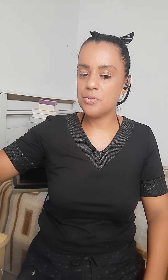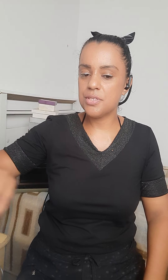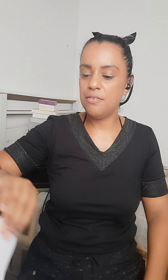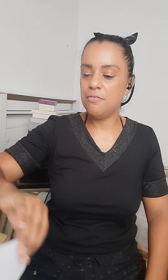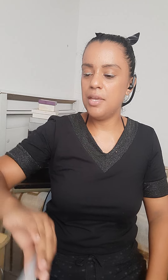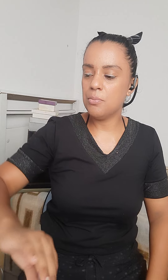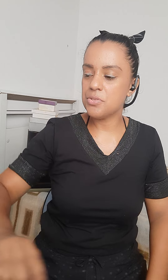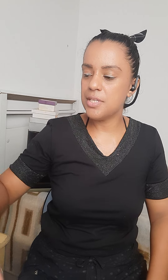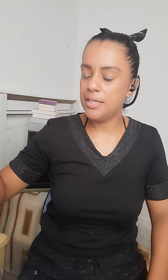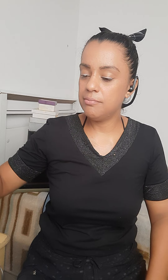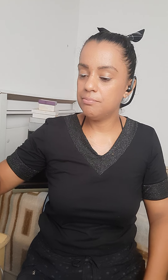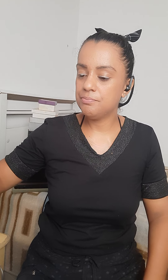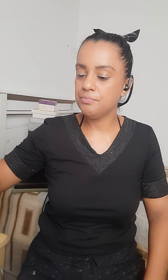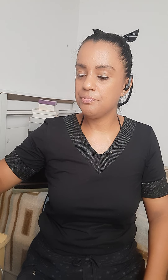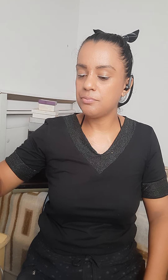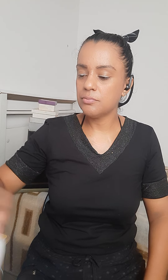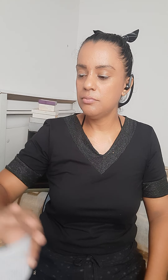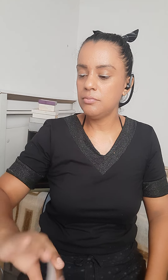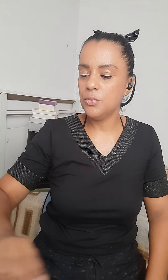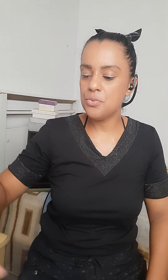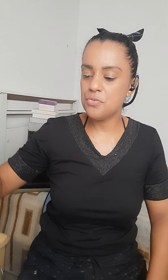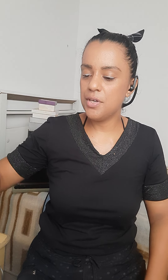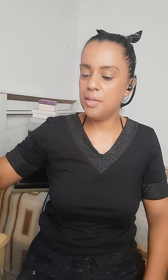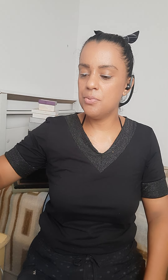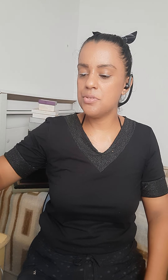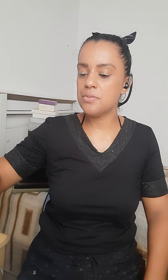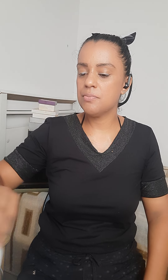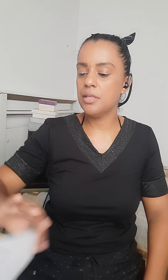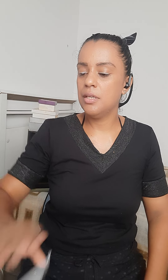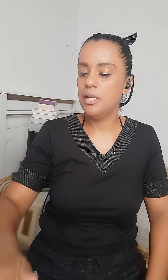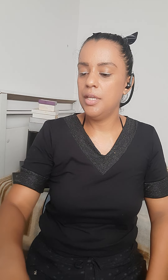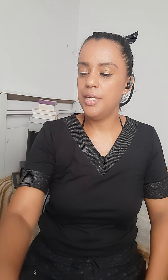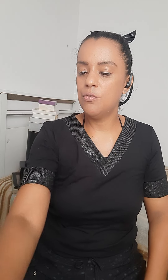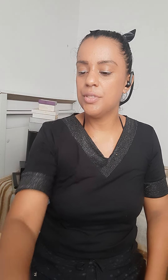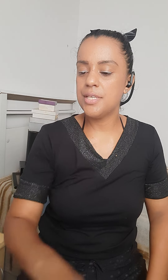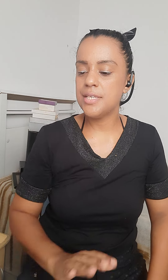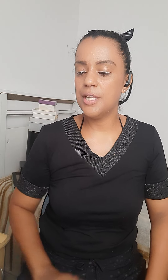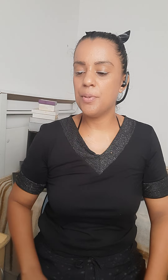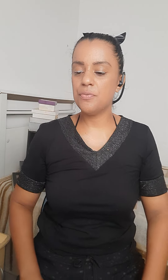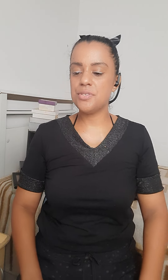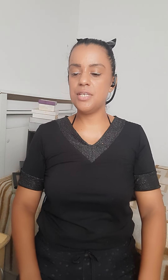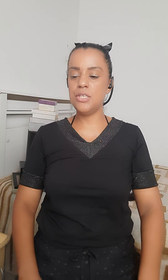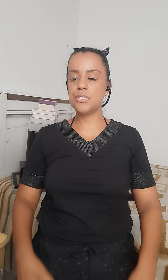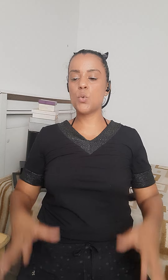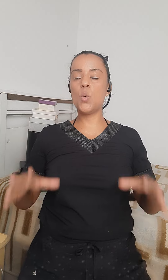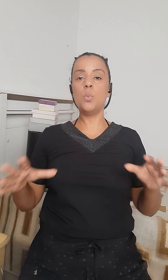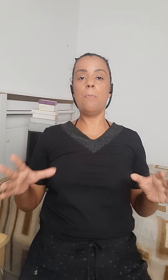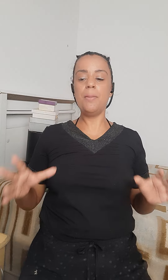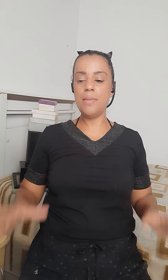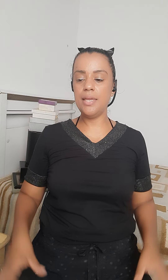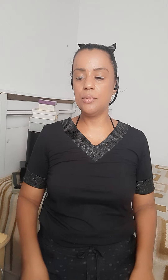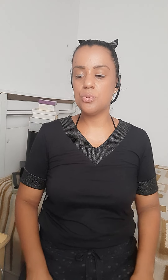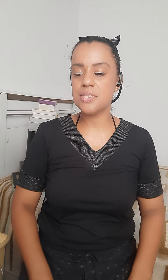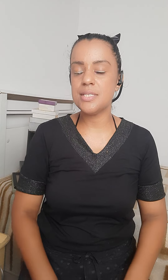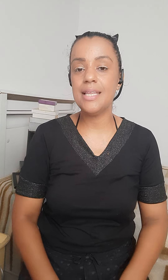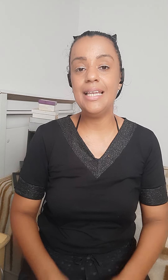que vimos, né? Os verbos. E eu vou trazer aqui para vocês cumprimentos na